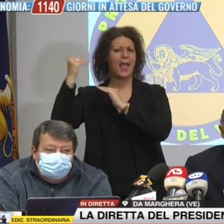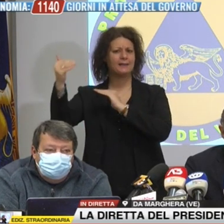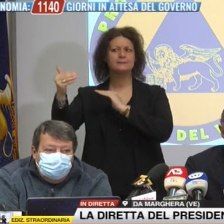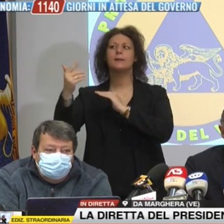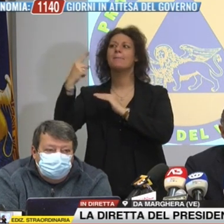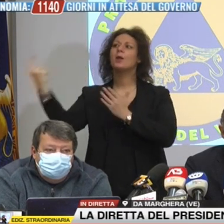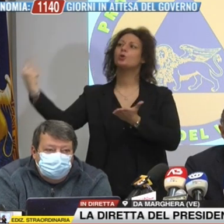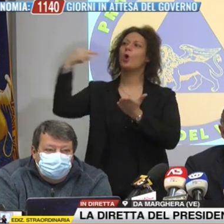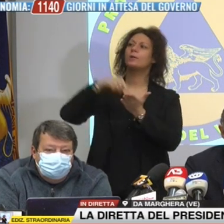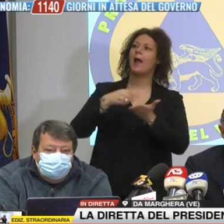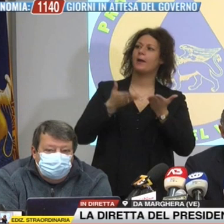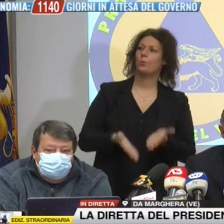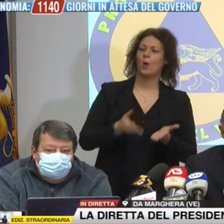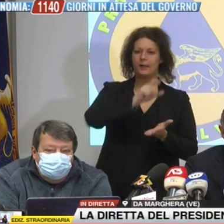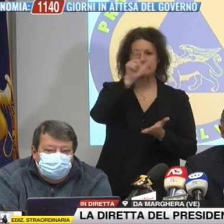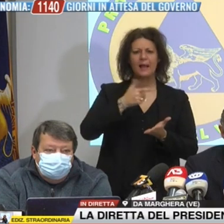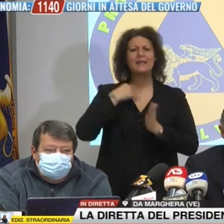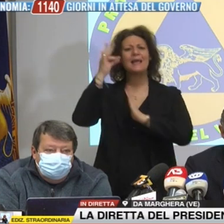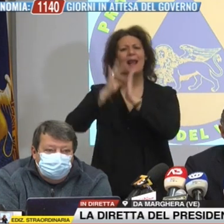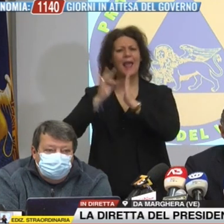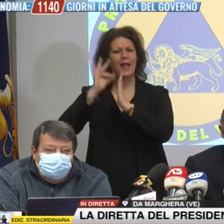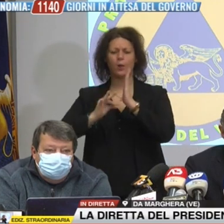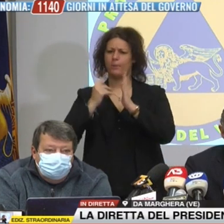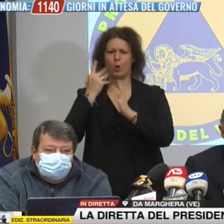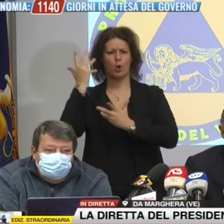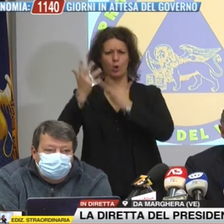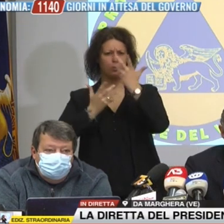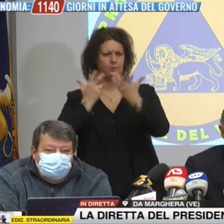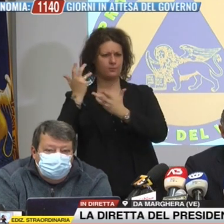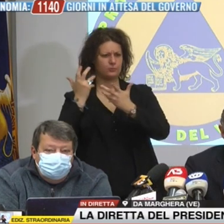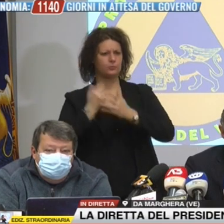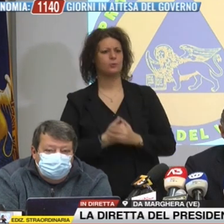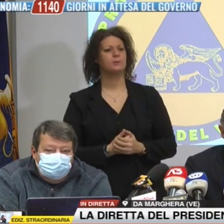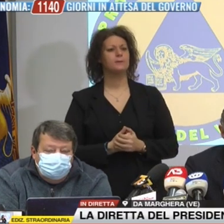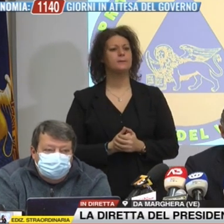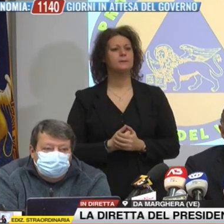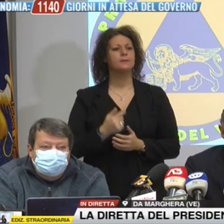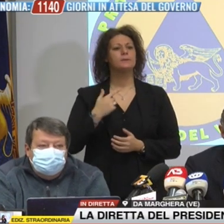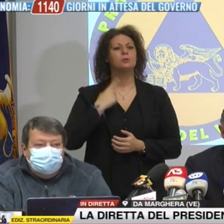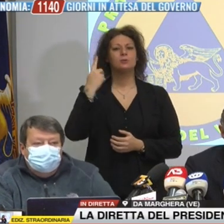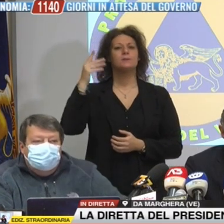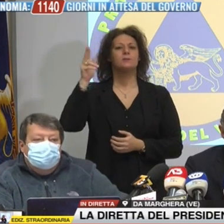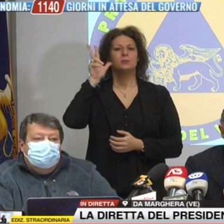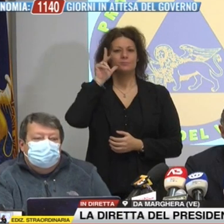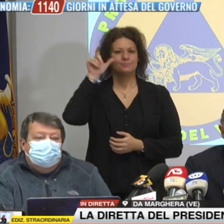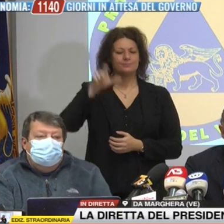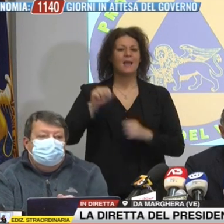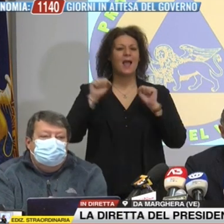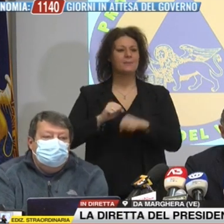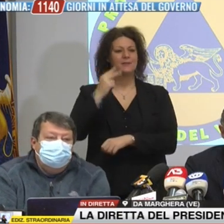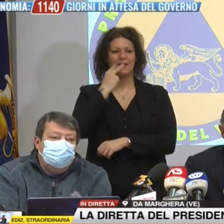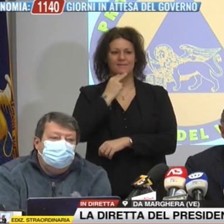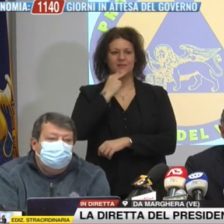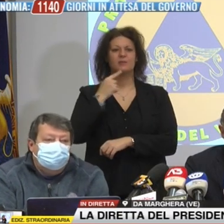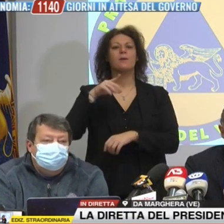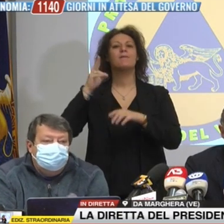rientro dall'estero per Natale. In particolare oggi abbiamo pubblicato l'appello a lei rivolto da Monica Ferro, che è una vicentina di Malo che da